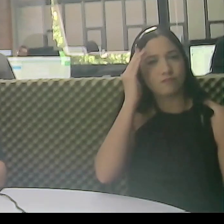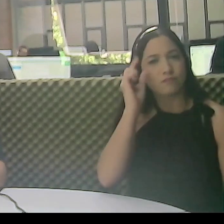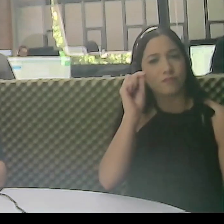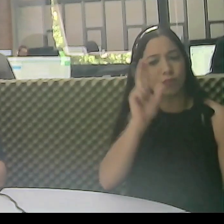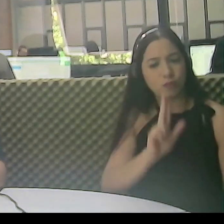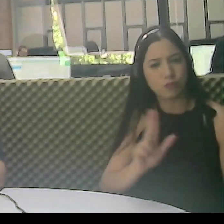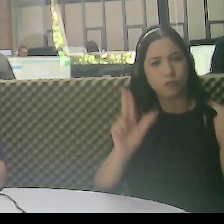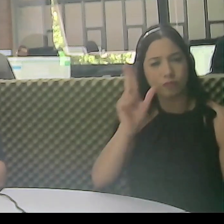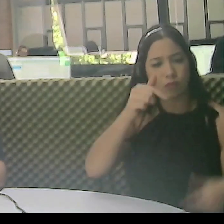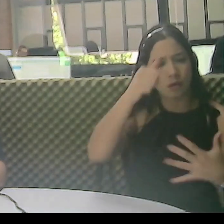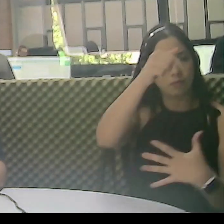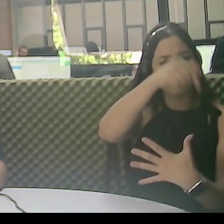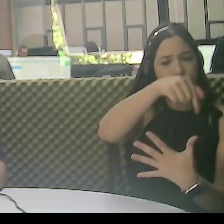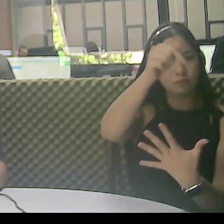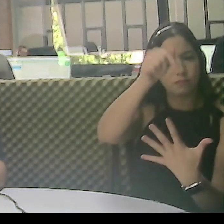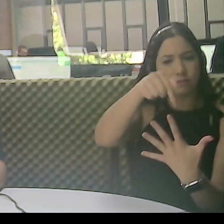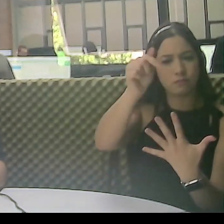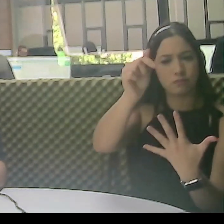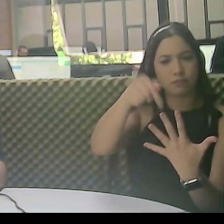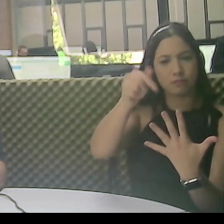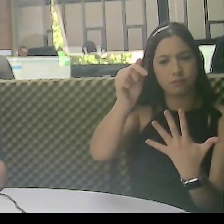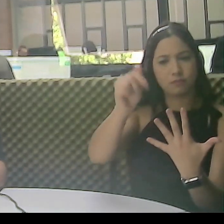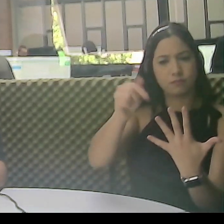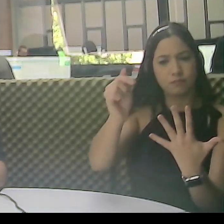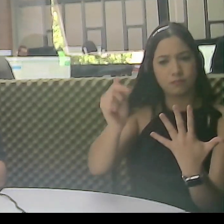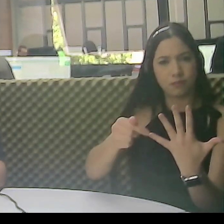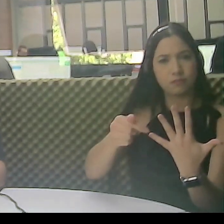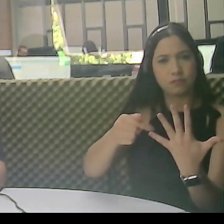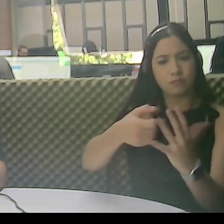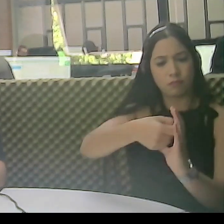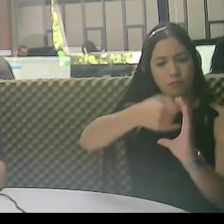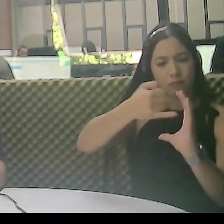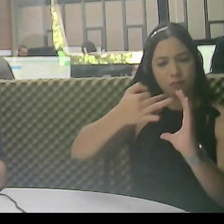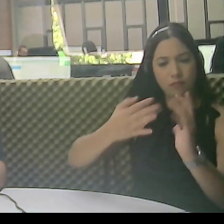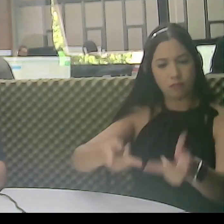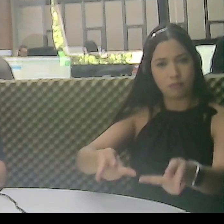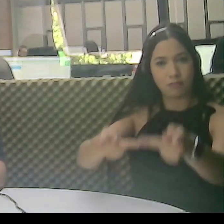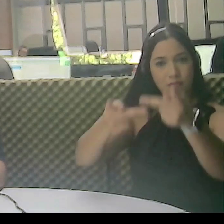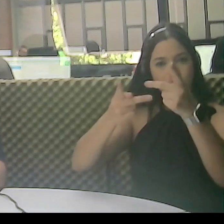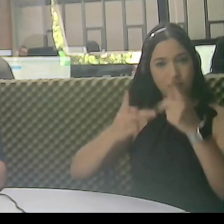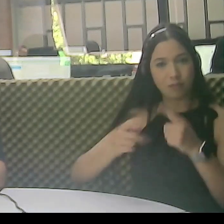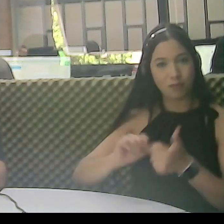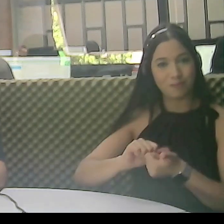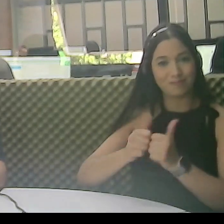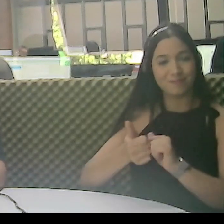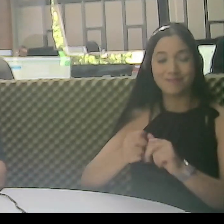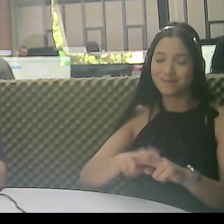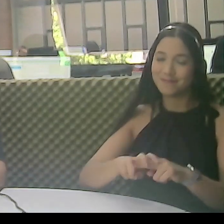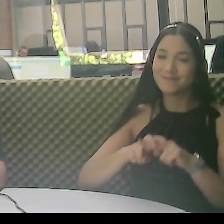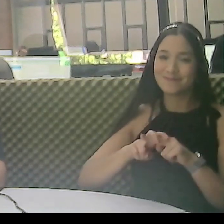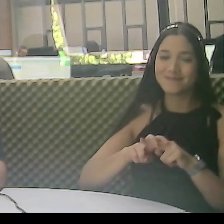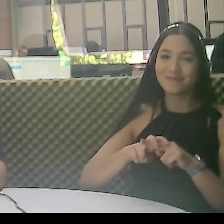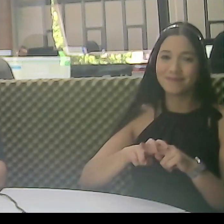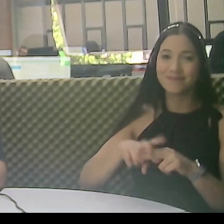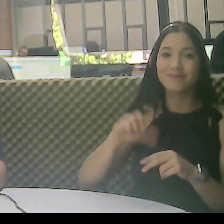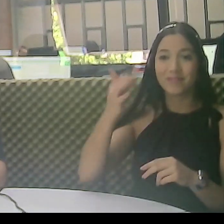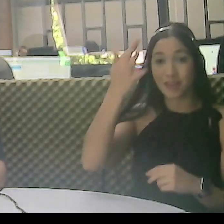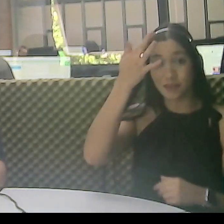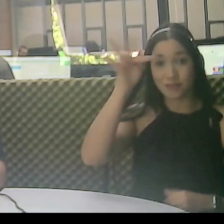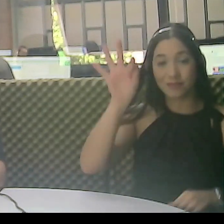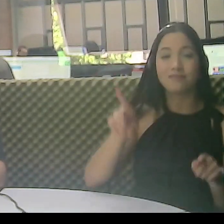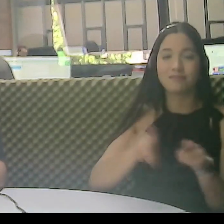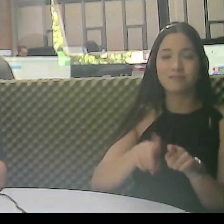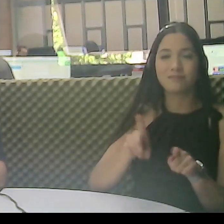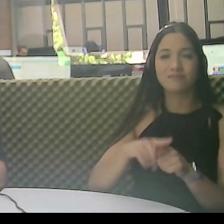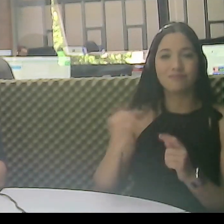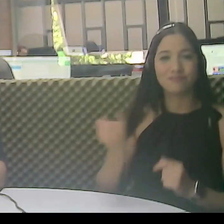tem todos os predicados para receber essa partida e por isso a Confederação também